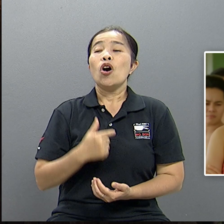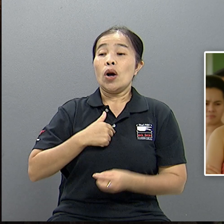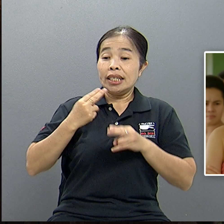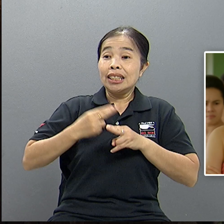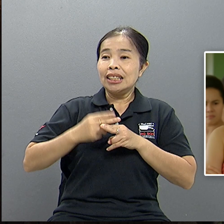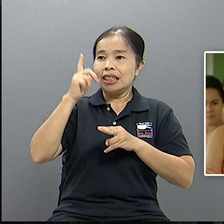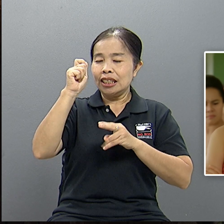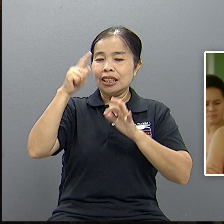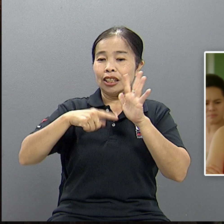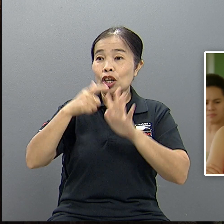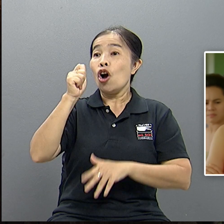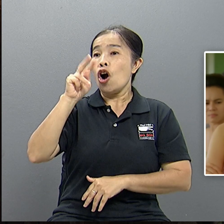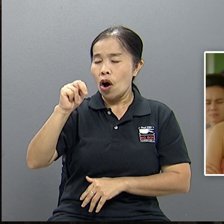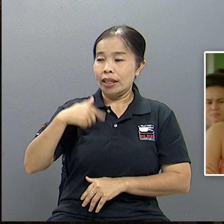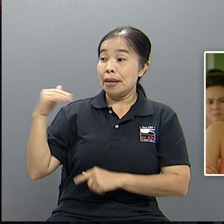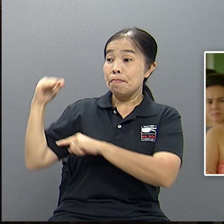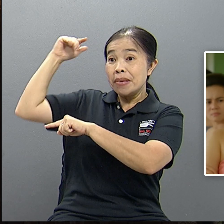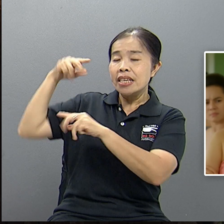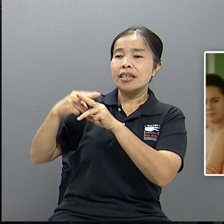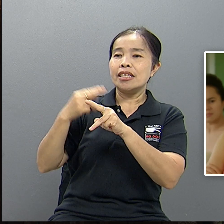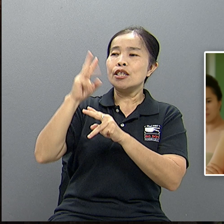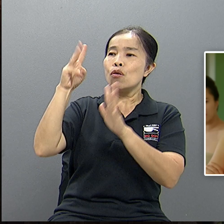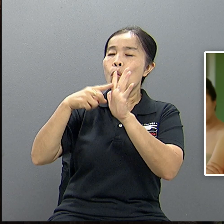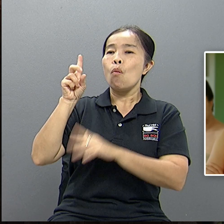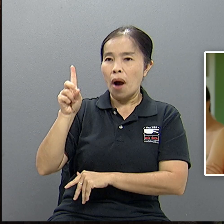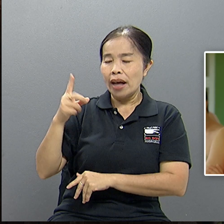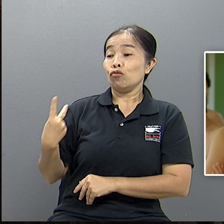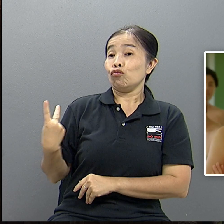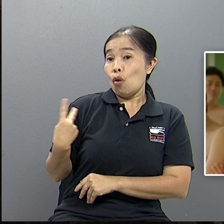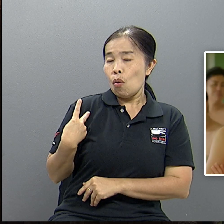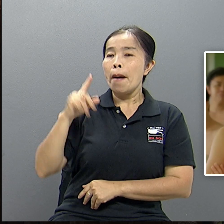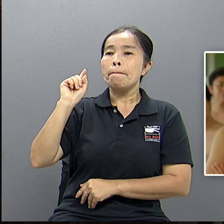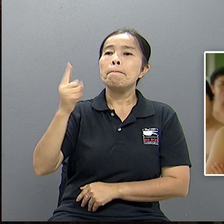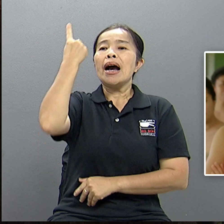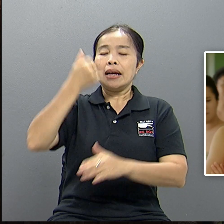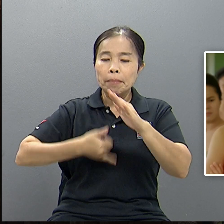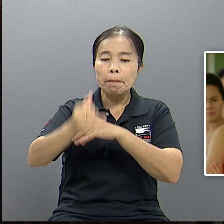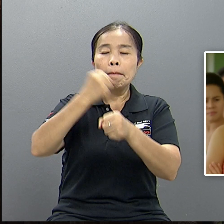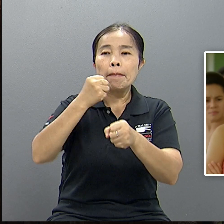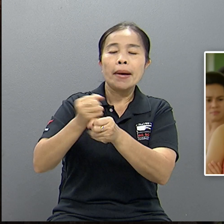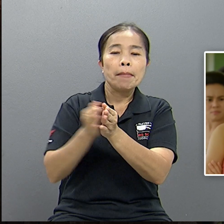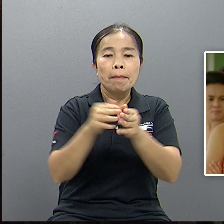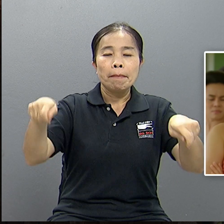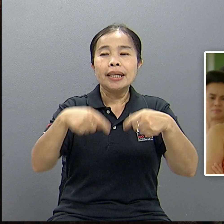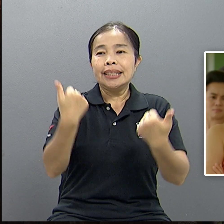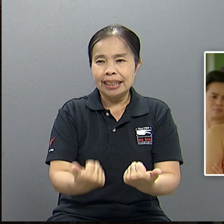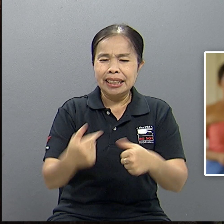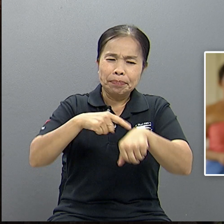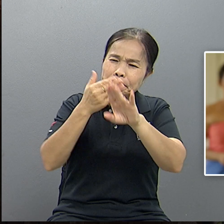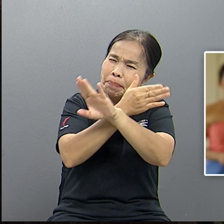ออ่อนส่วนนี้พี่สาวฉันชื่อวาดเราสองคนเพิ่งเข้ามาทำงานที่ครัวที่เรือนทรงประเคนเมื่อไม่นานนี้เ